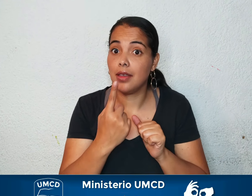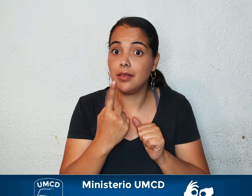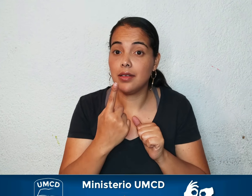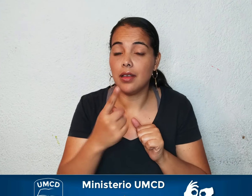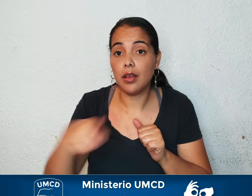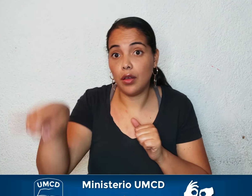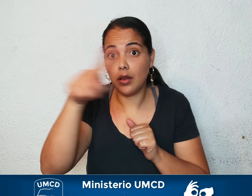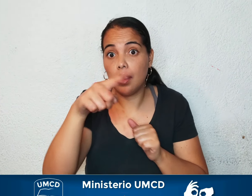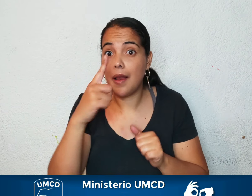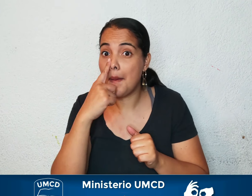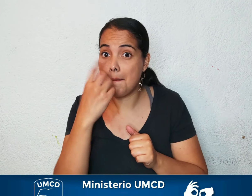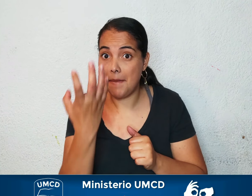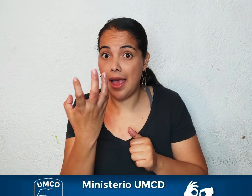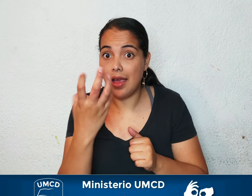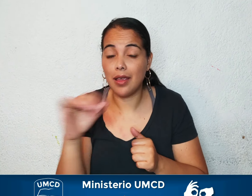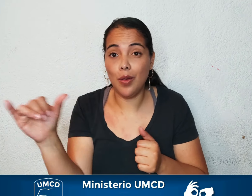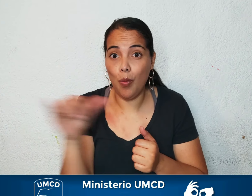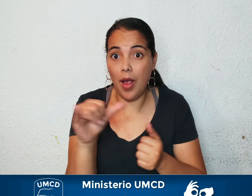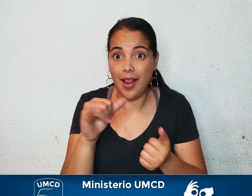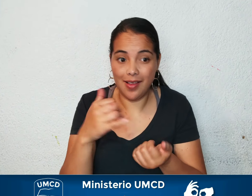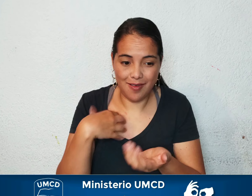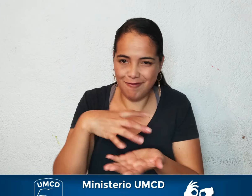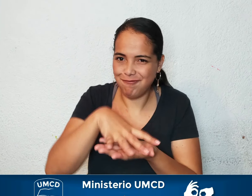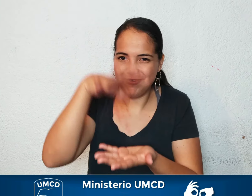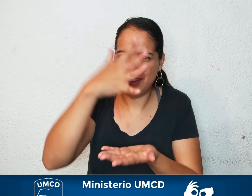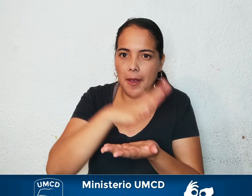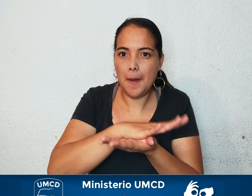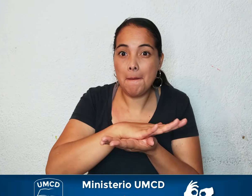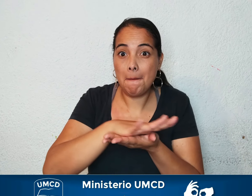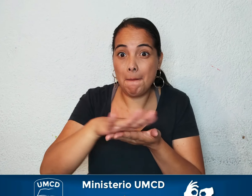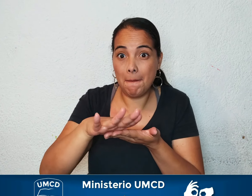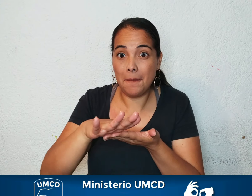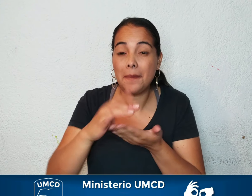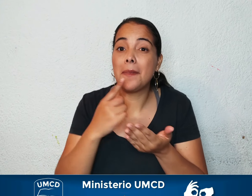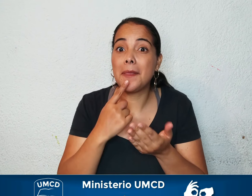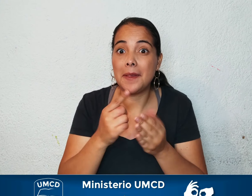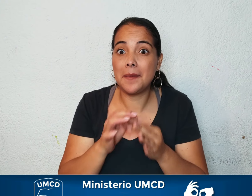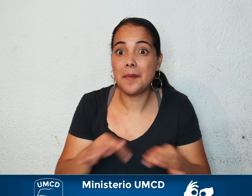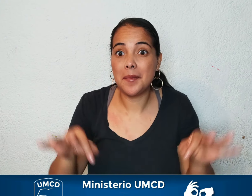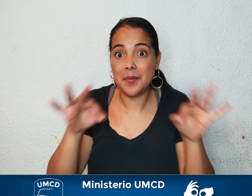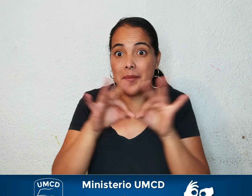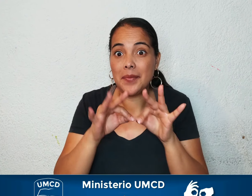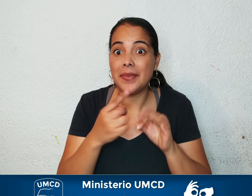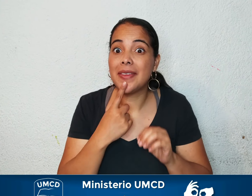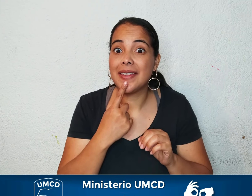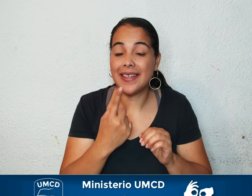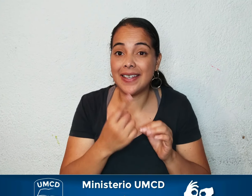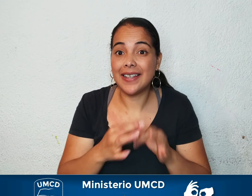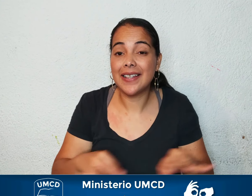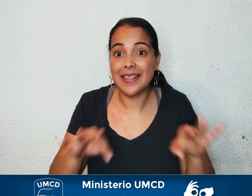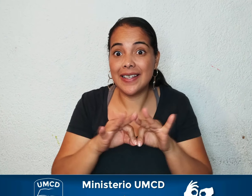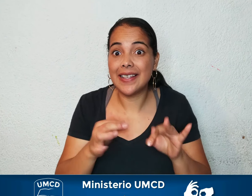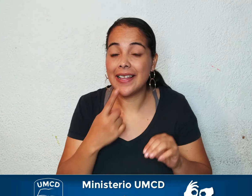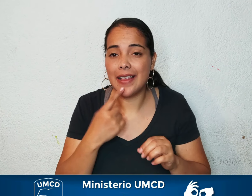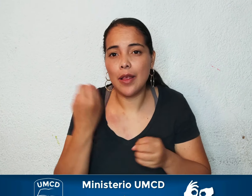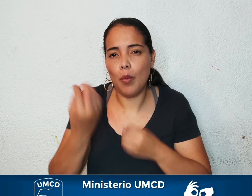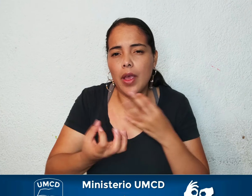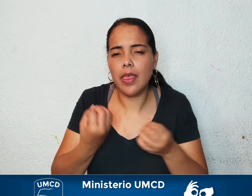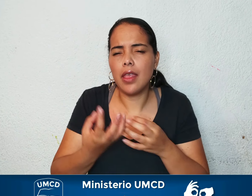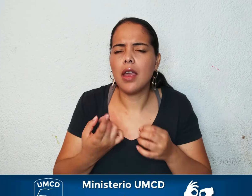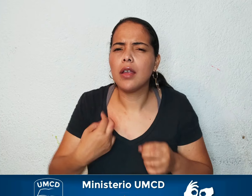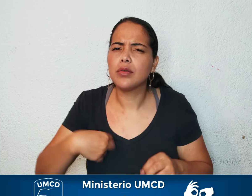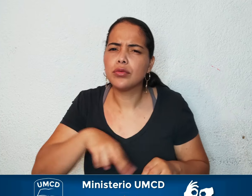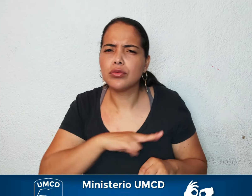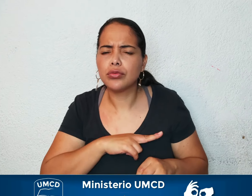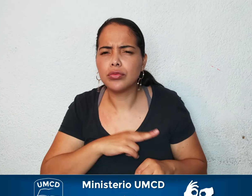estaba recordándoles que el pan que generalmente se comía en la cena de Pascua, durante las fiestas de los panes